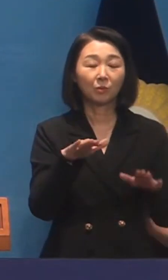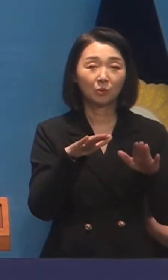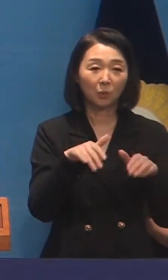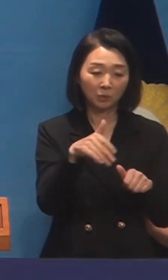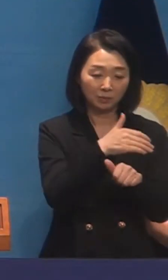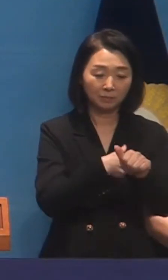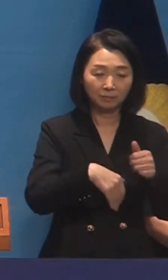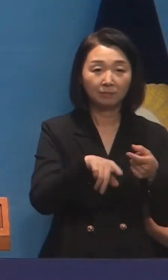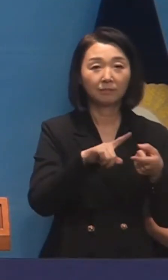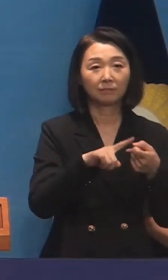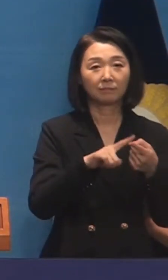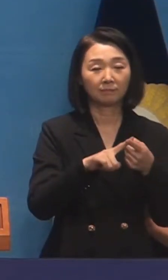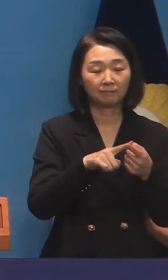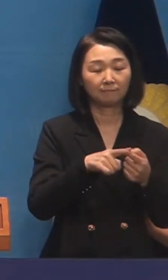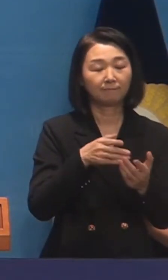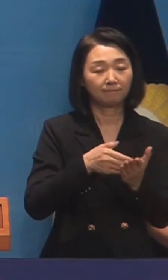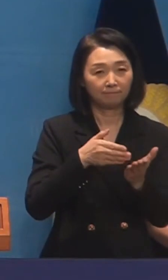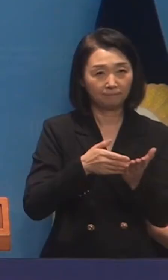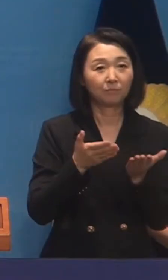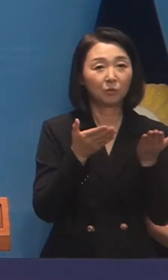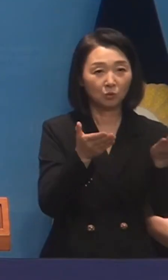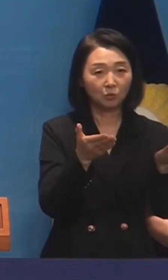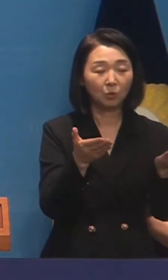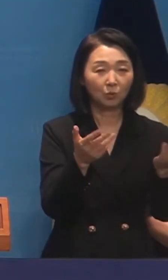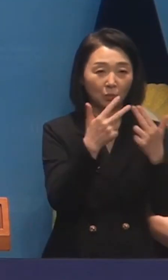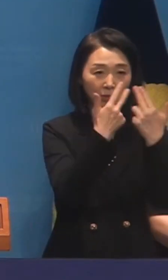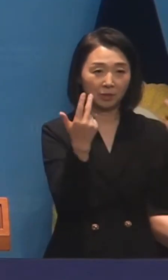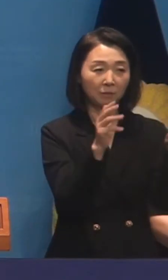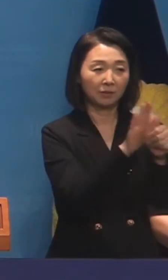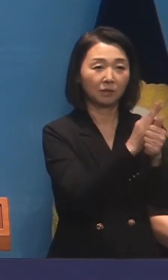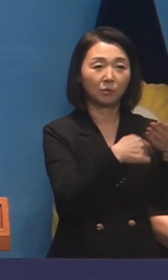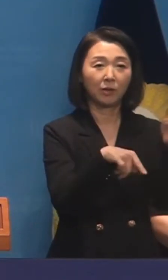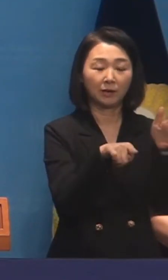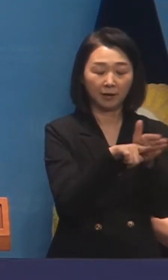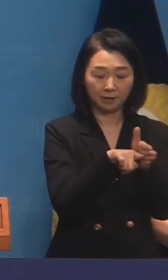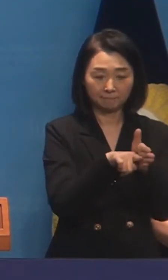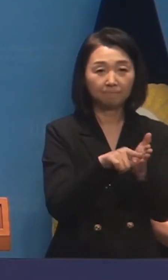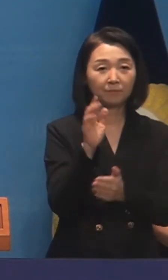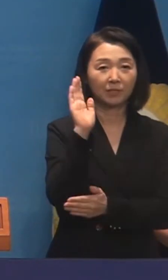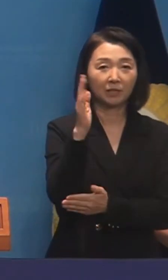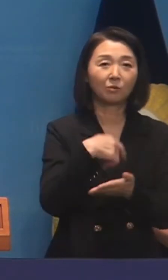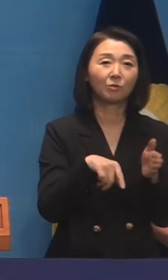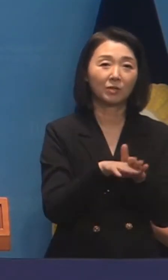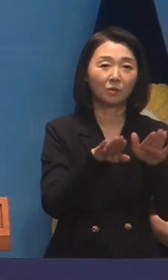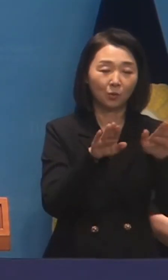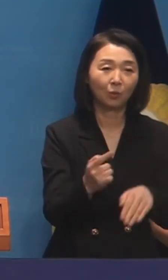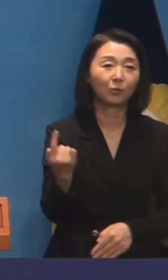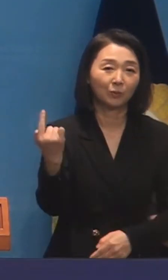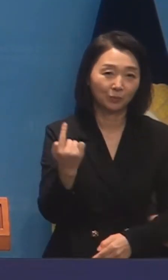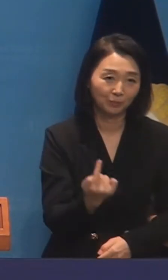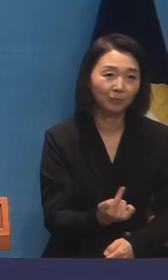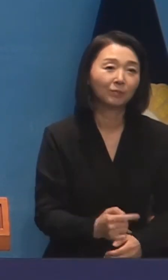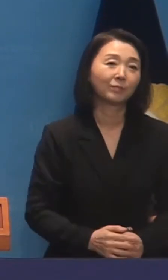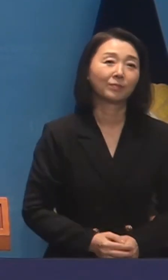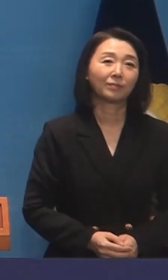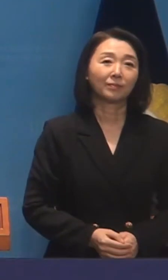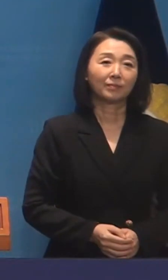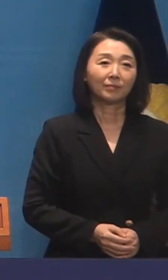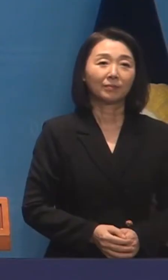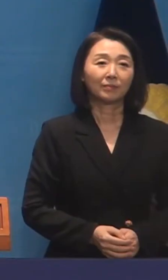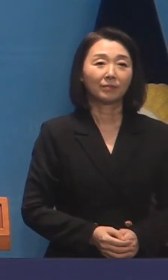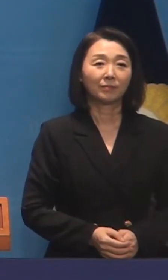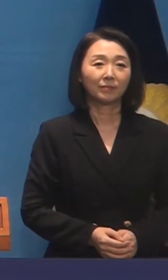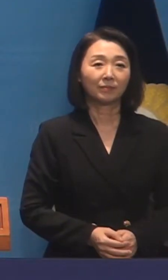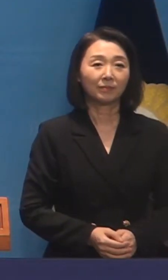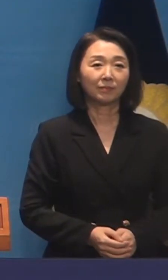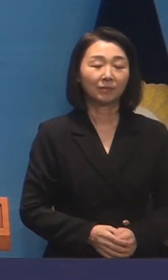대한 브리핑을 하고 이재명 후보를 지지하기 위한 기자회견을 가지기 위해서 이 자리에 와주셨습니다.